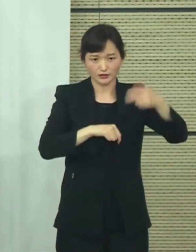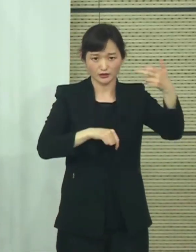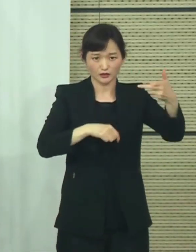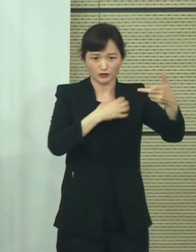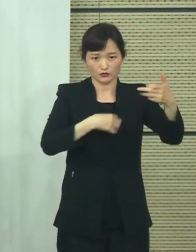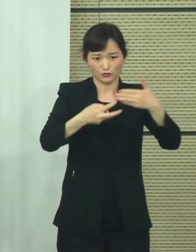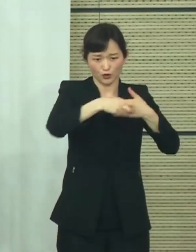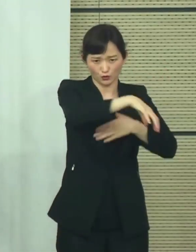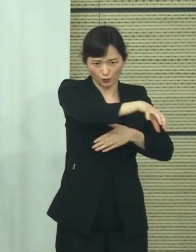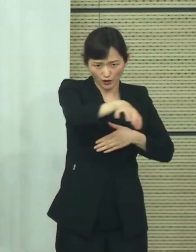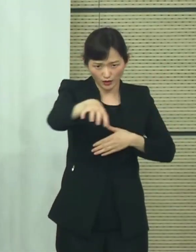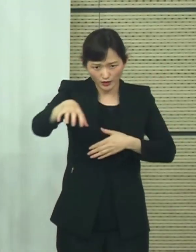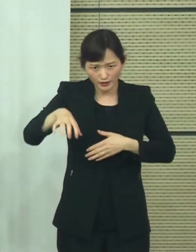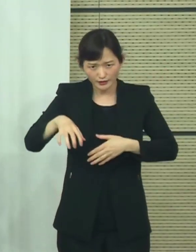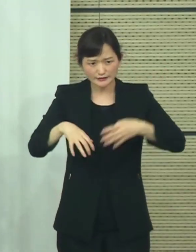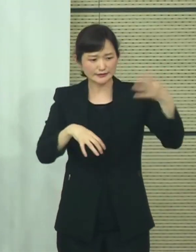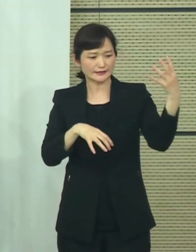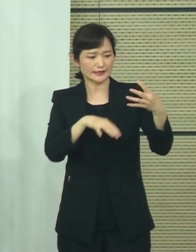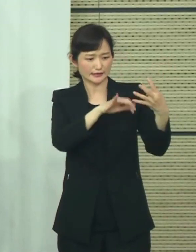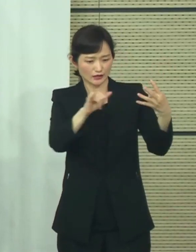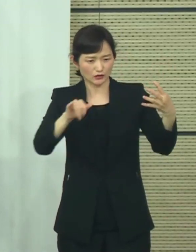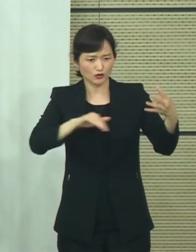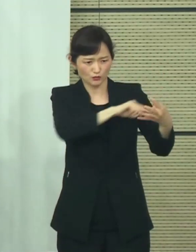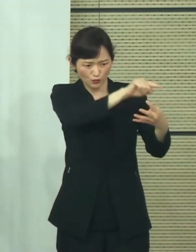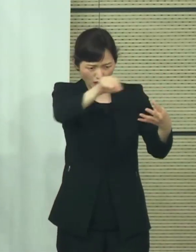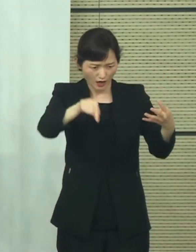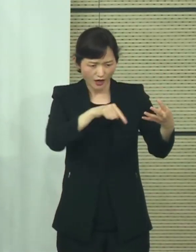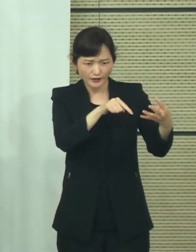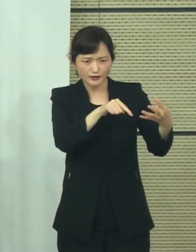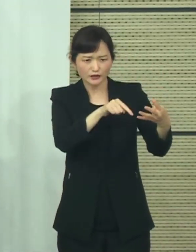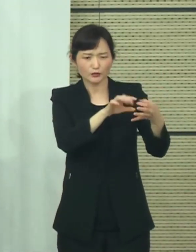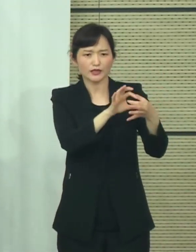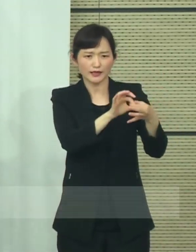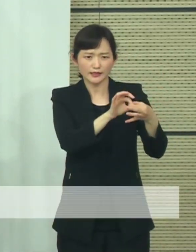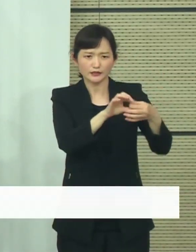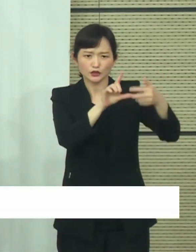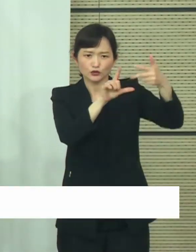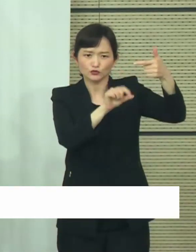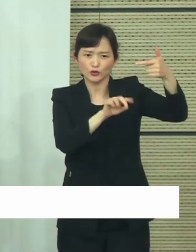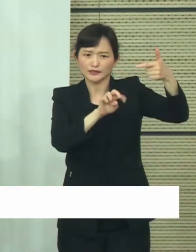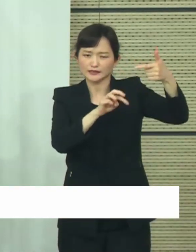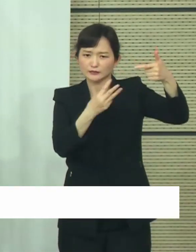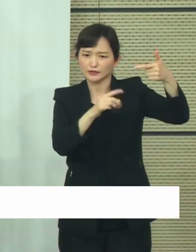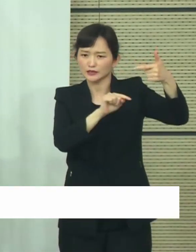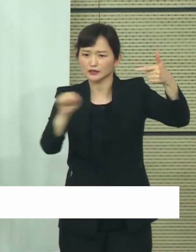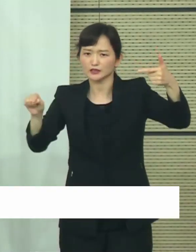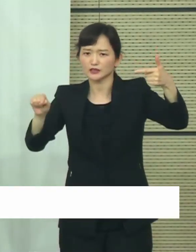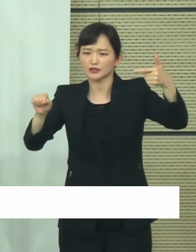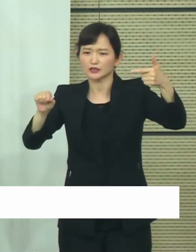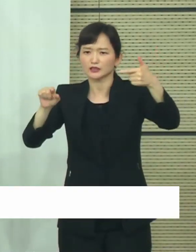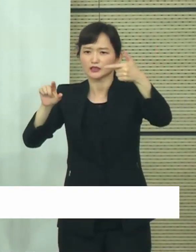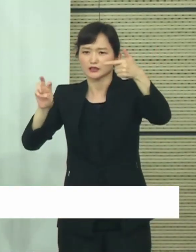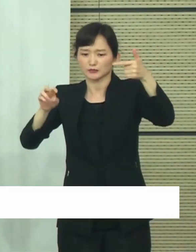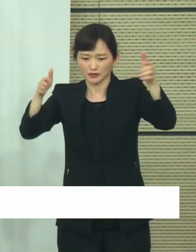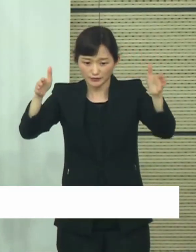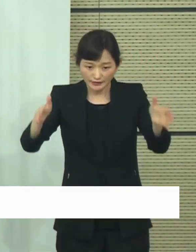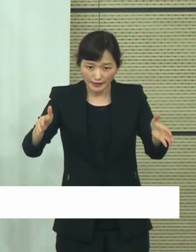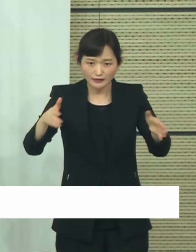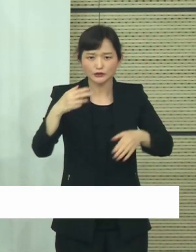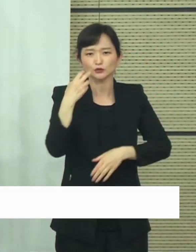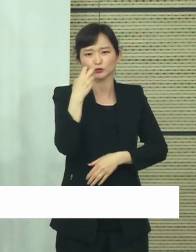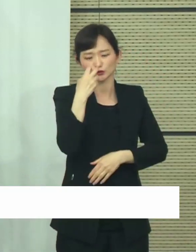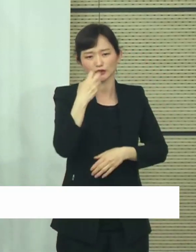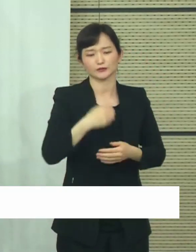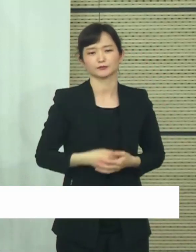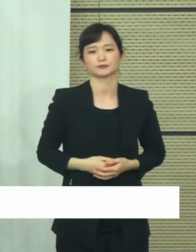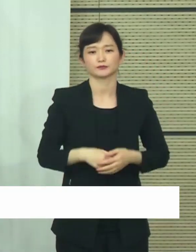보건소에 4000여명의 전직원을 대상으로 6월 23일부터 30일까지 1주간 진행합니다